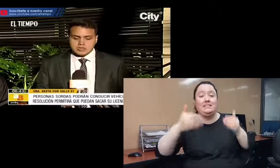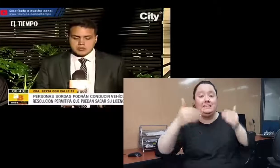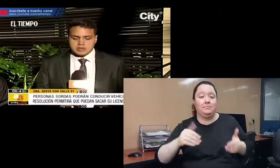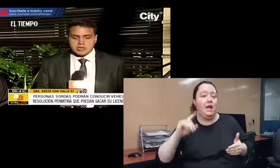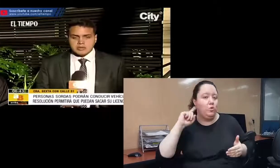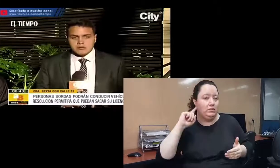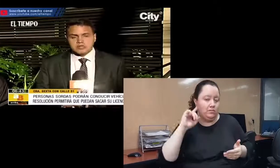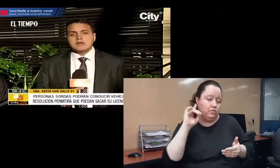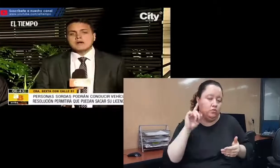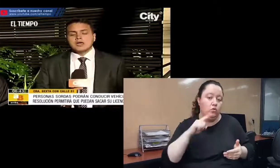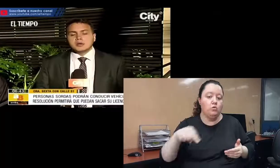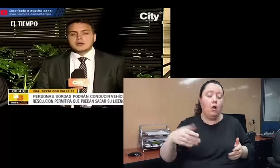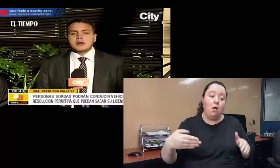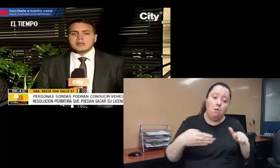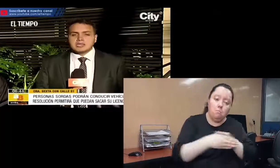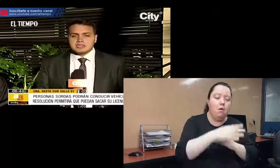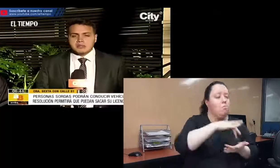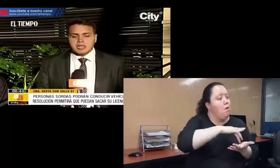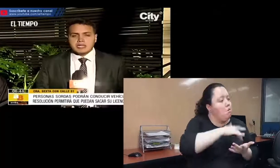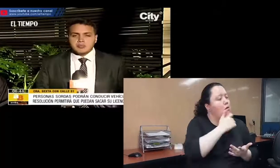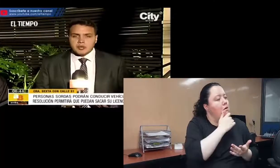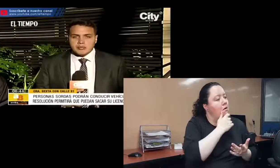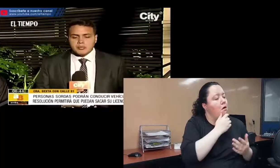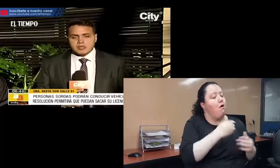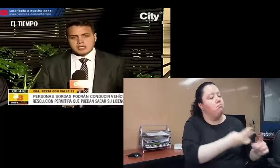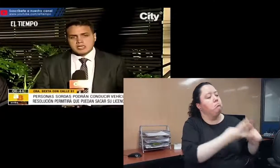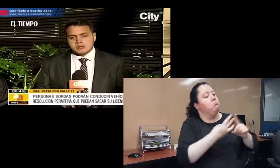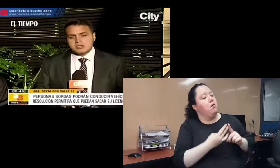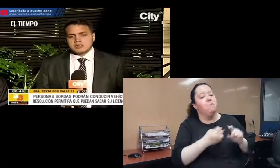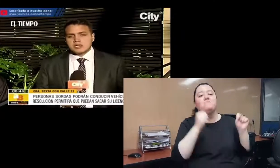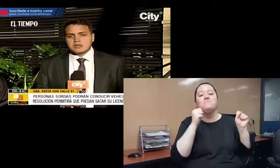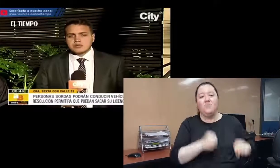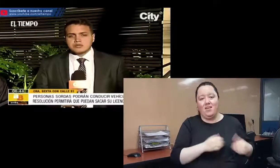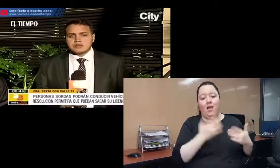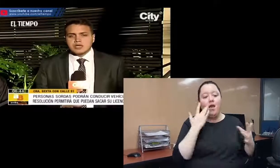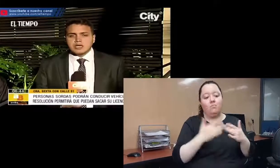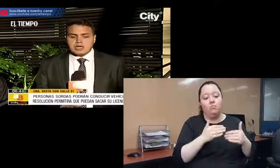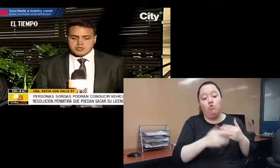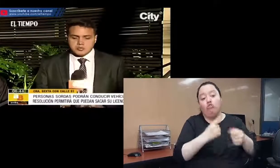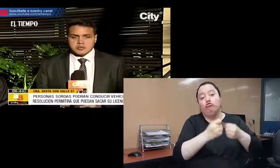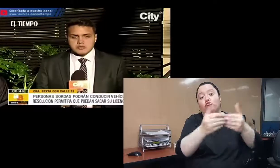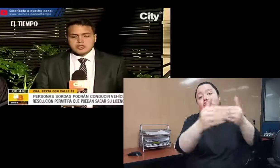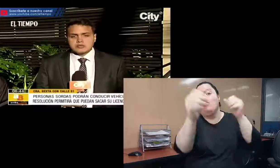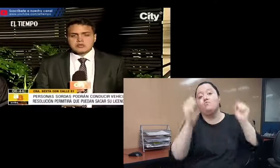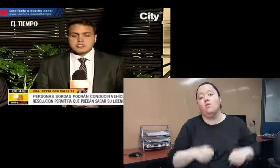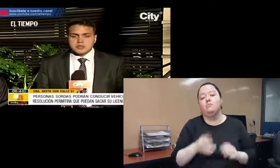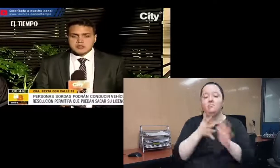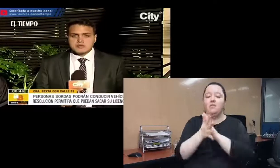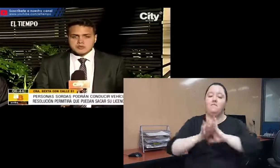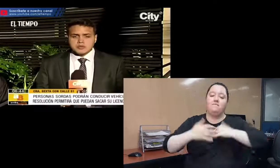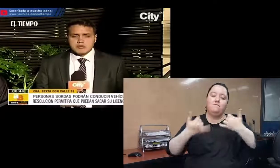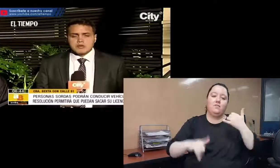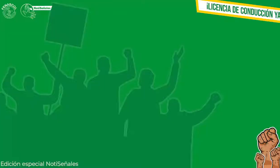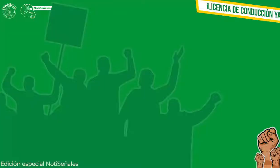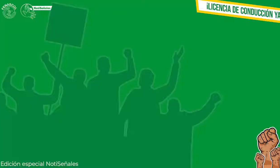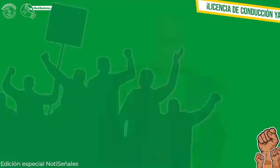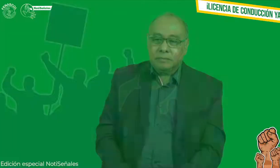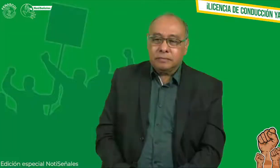discapacidad auditiva puedan participar y puedan poder sacar su licencia de conducción en los próximos años. Con esta información me despido.